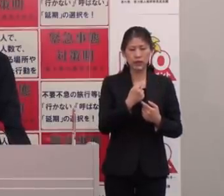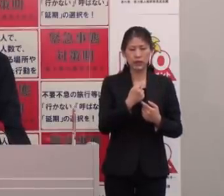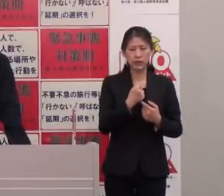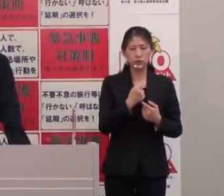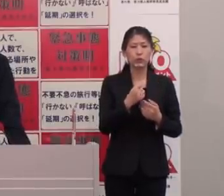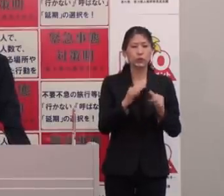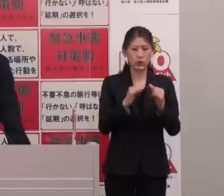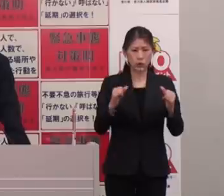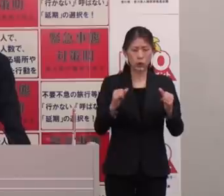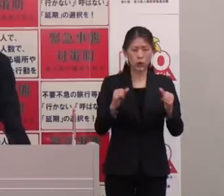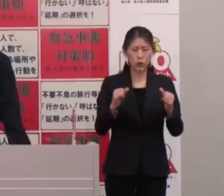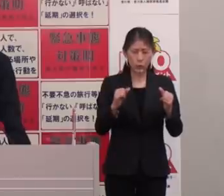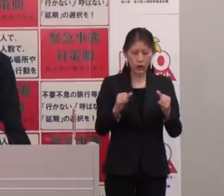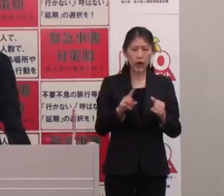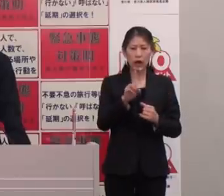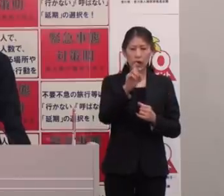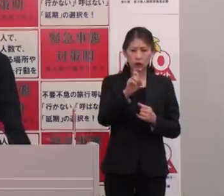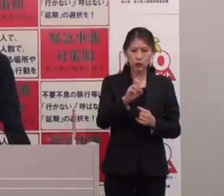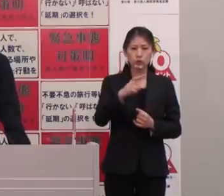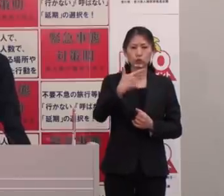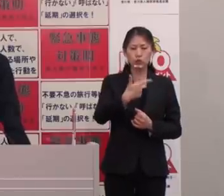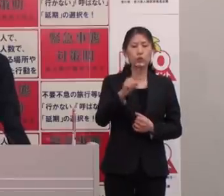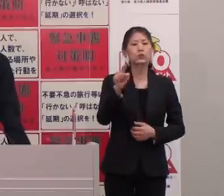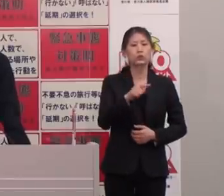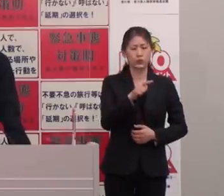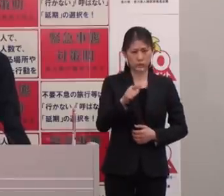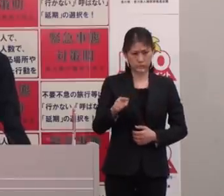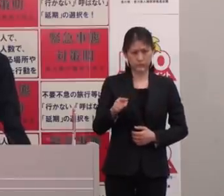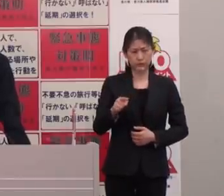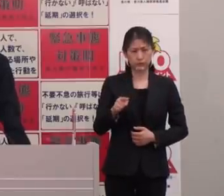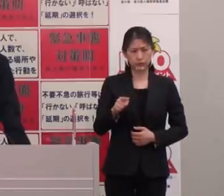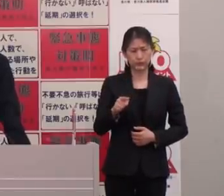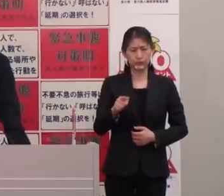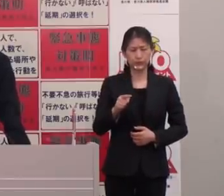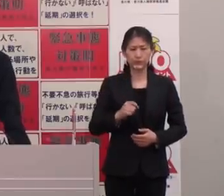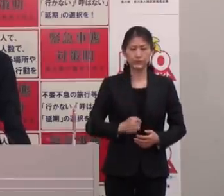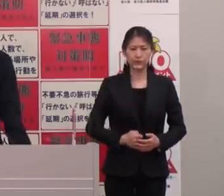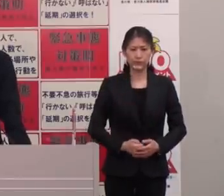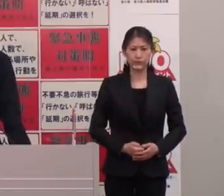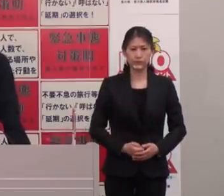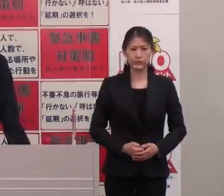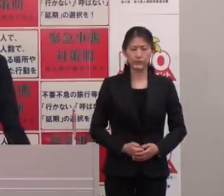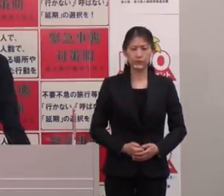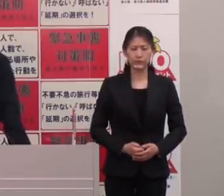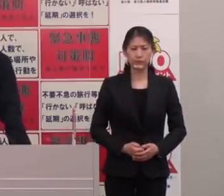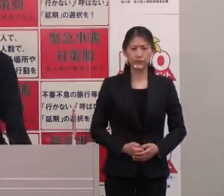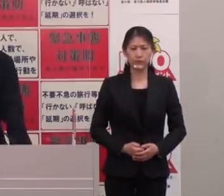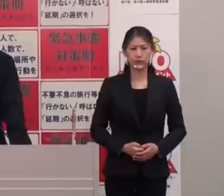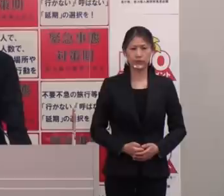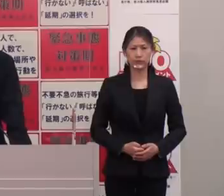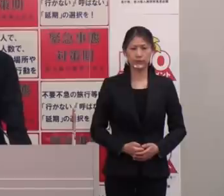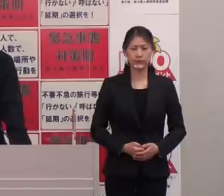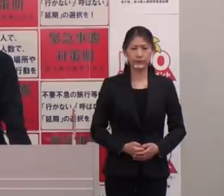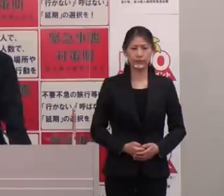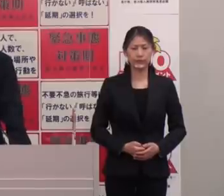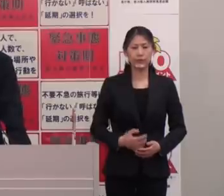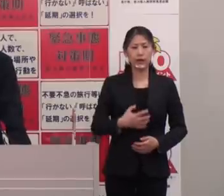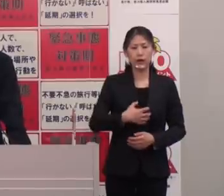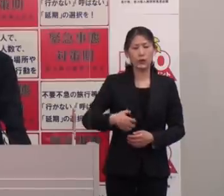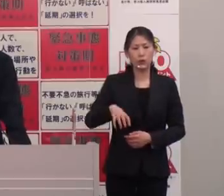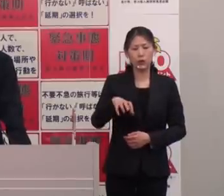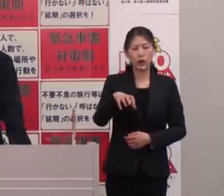名だと聞いて、おります。まあ、それがご指摘のどちらの方なのか、この保健所